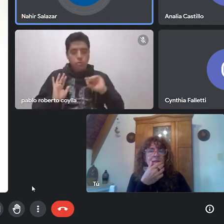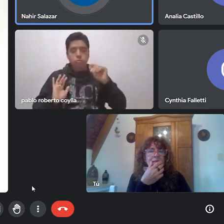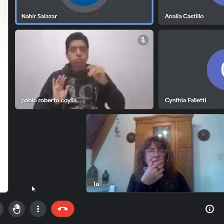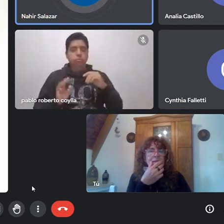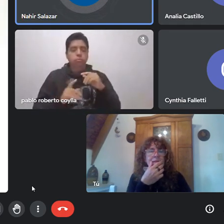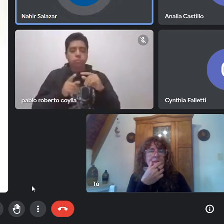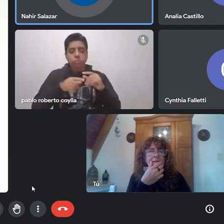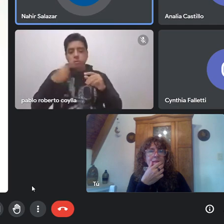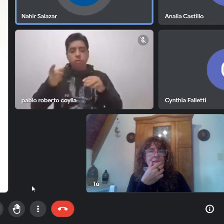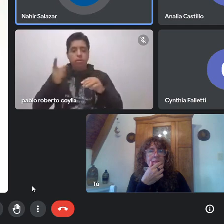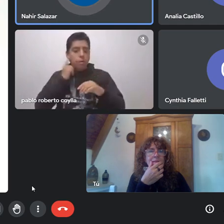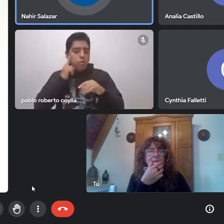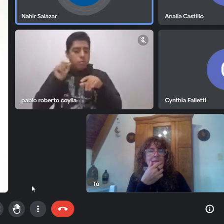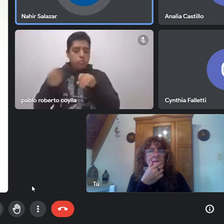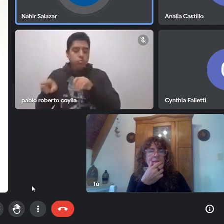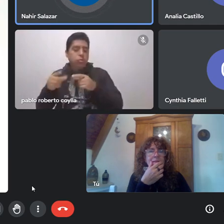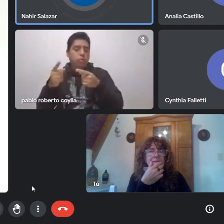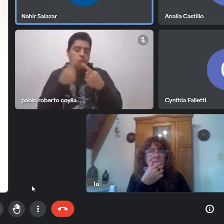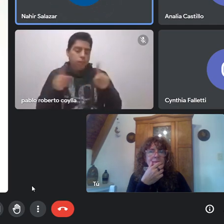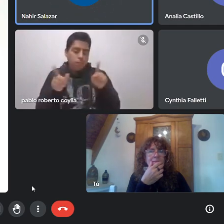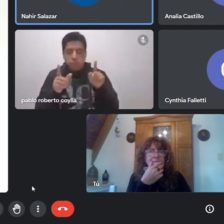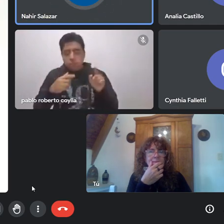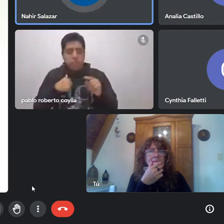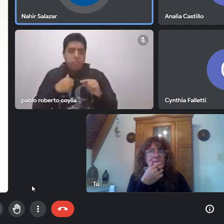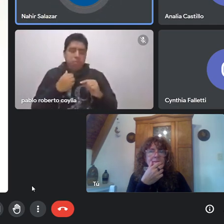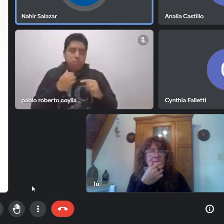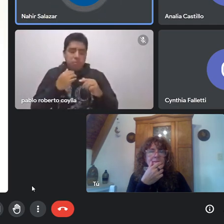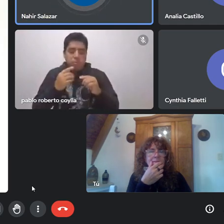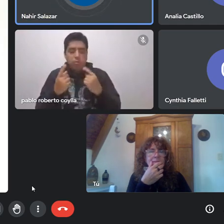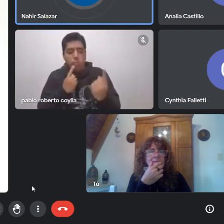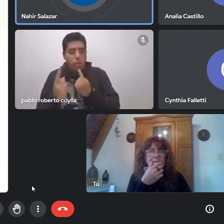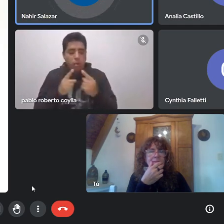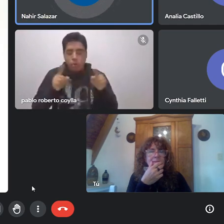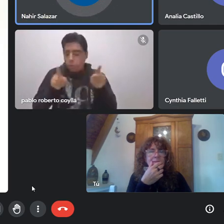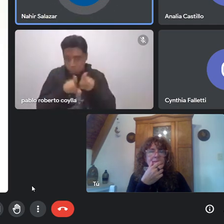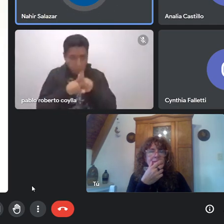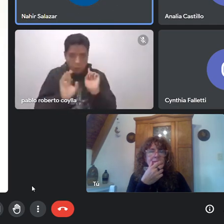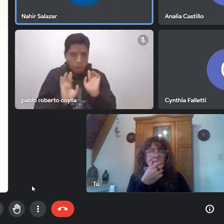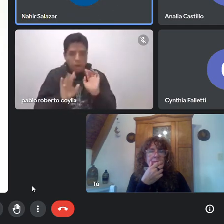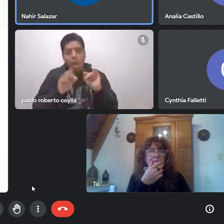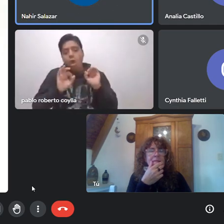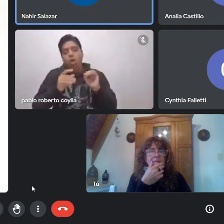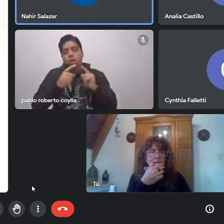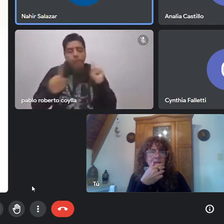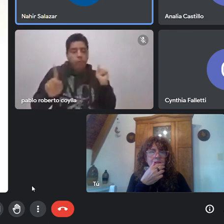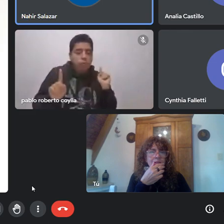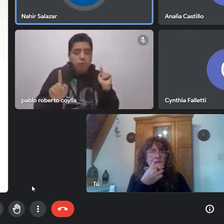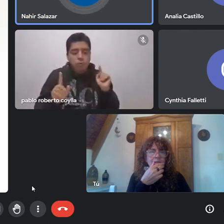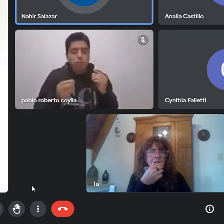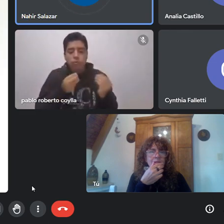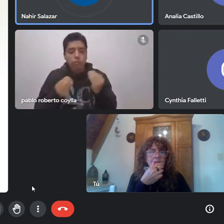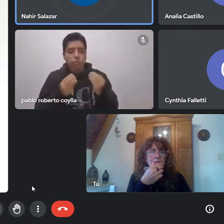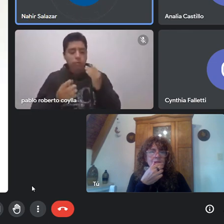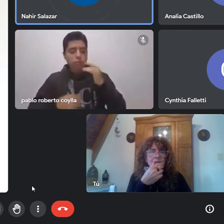y me corrijo, ¿no? A mí mismo. Por eso es diferente.